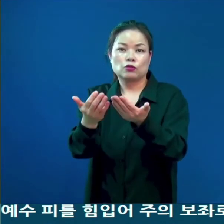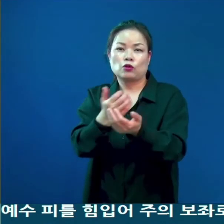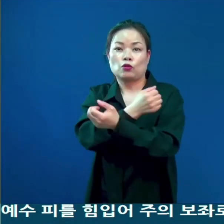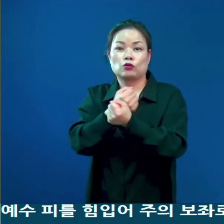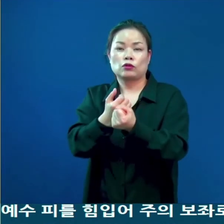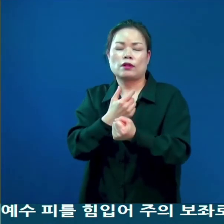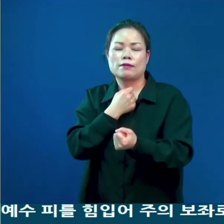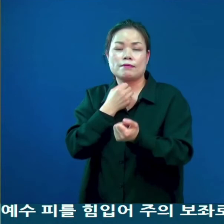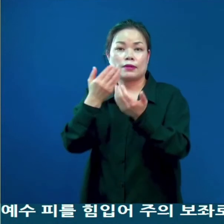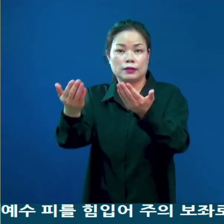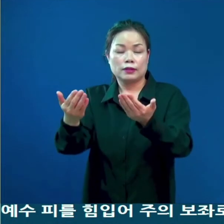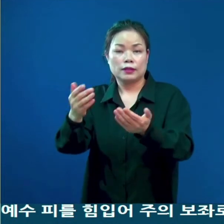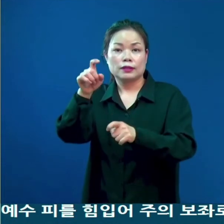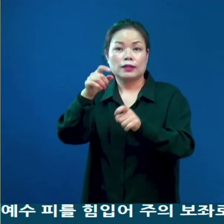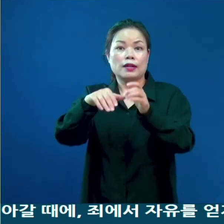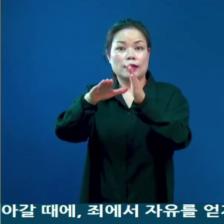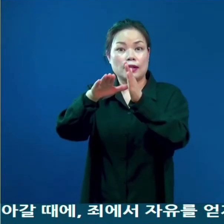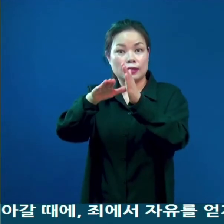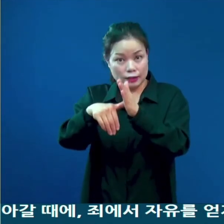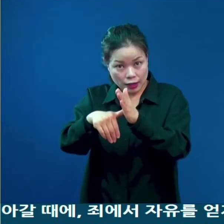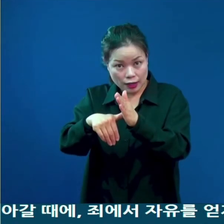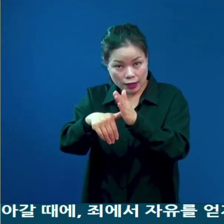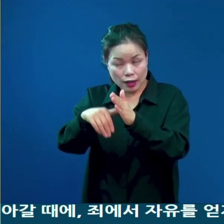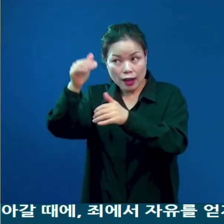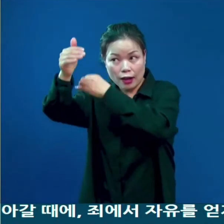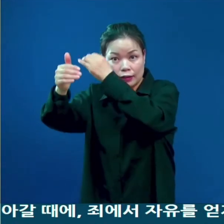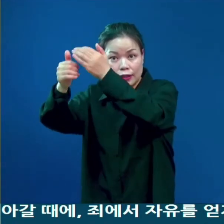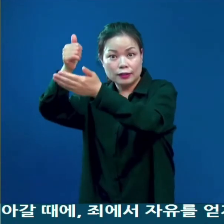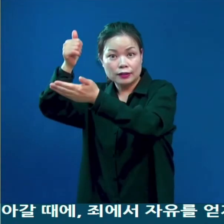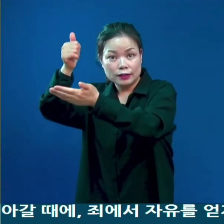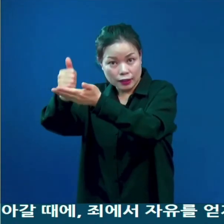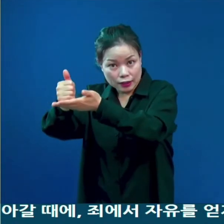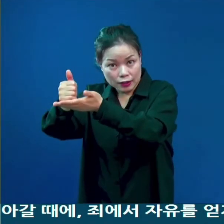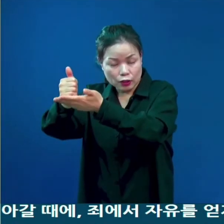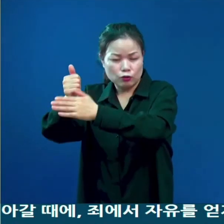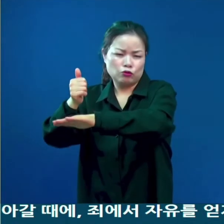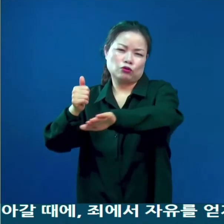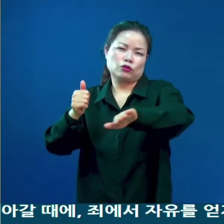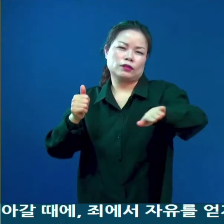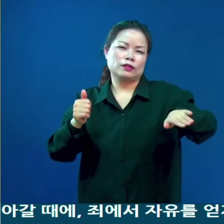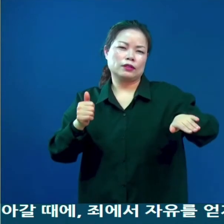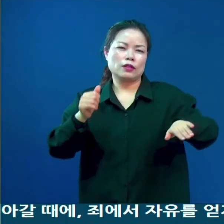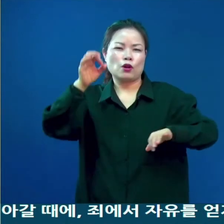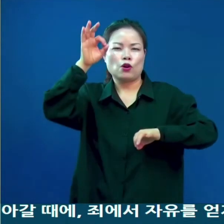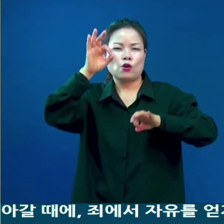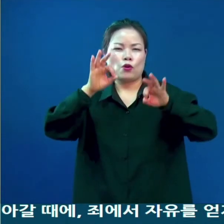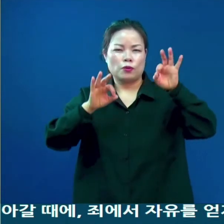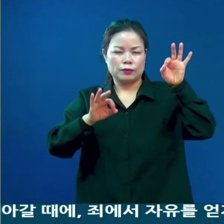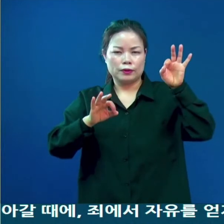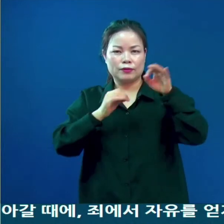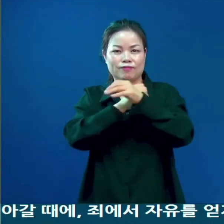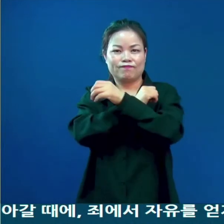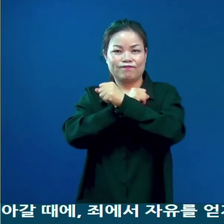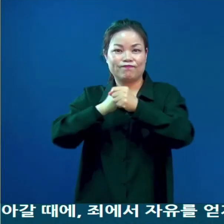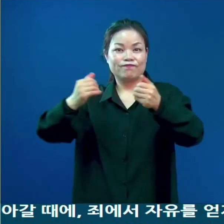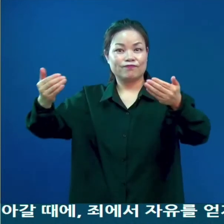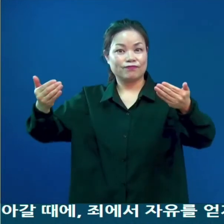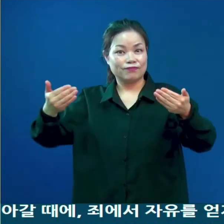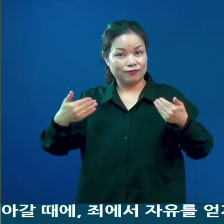용서함을 구하며 나아갈 때에 하나님께서는 우리의 허물을